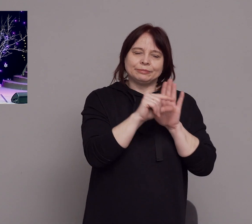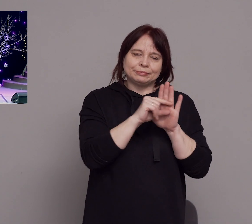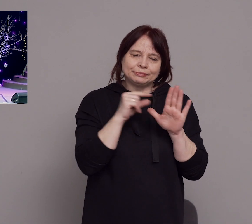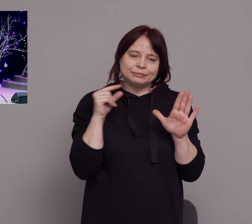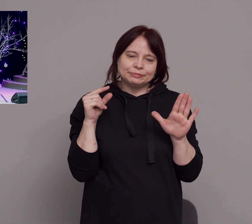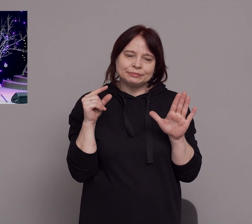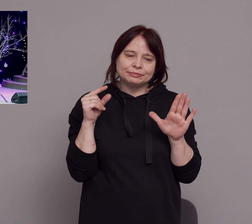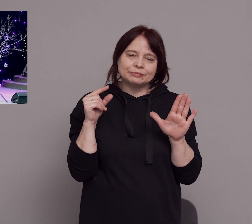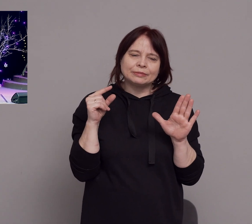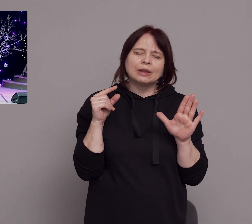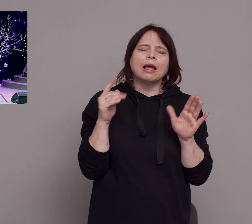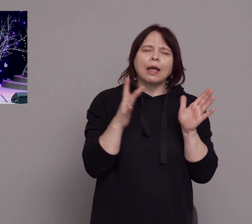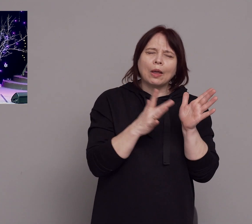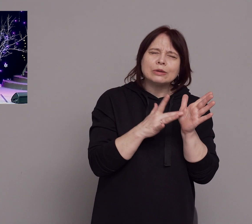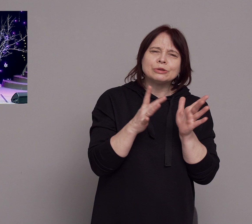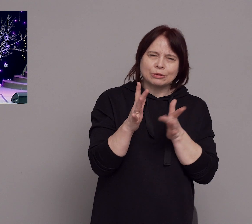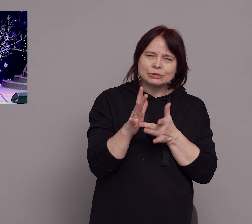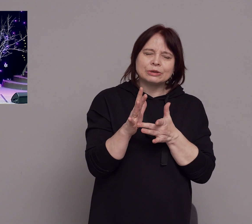Поется от имени Иисуса, и Иисус говорит: